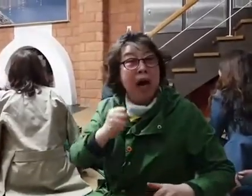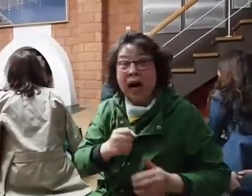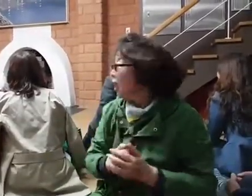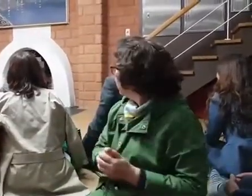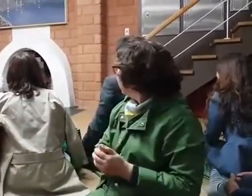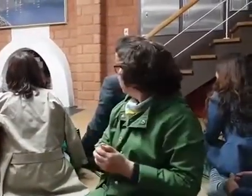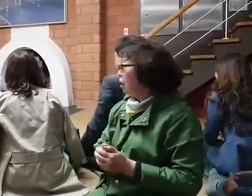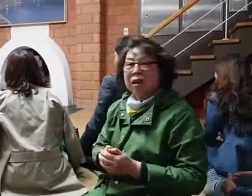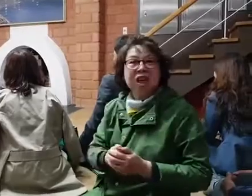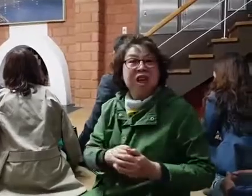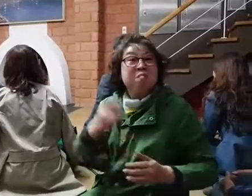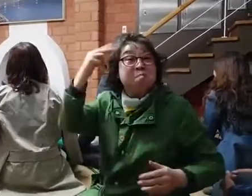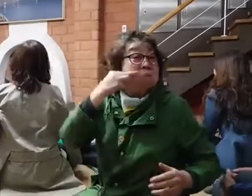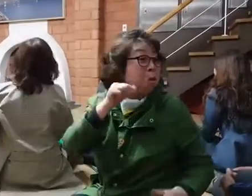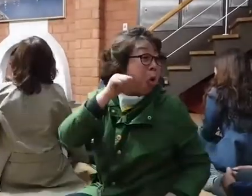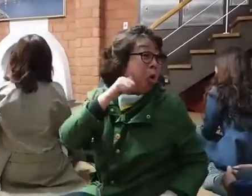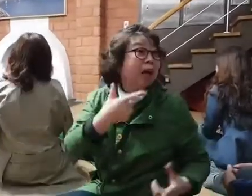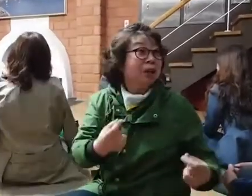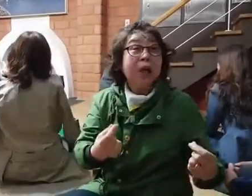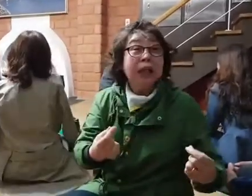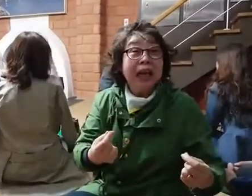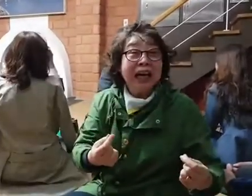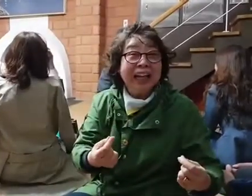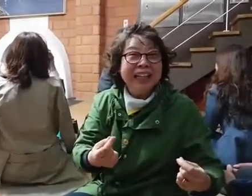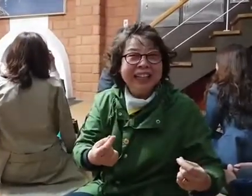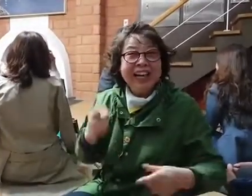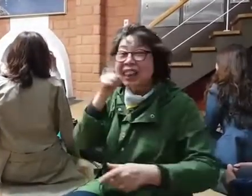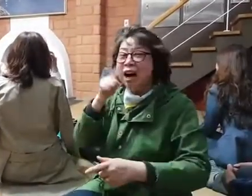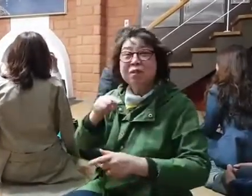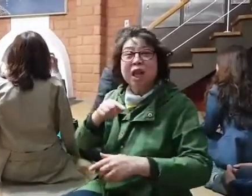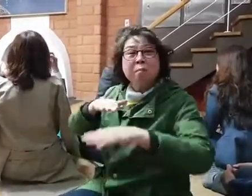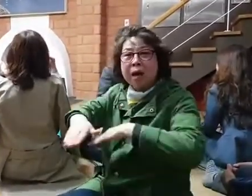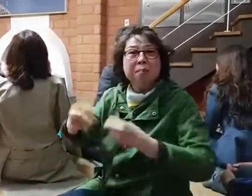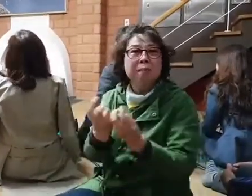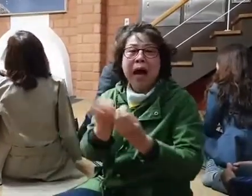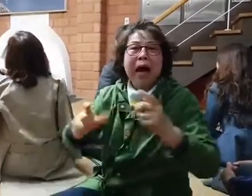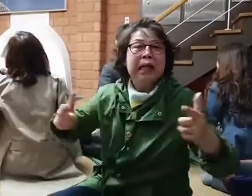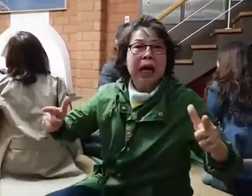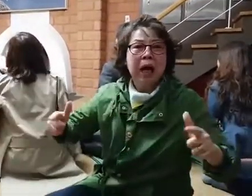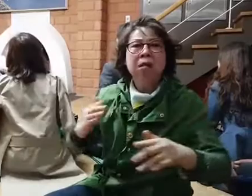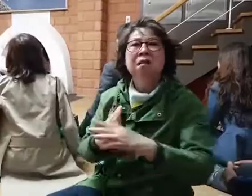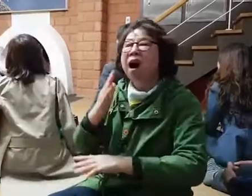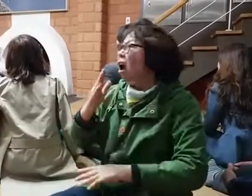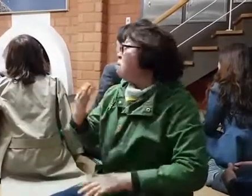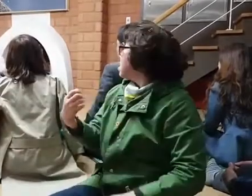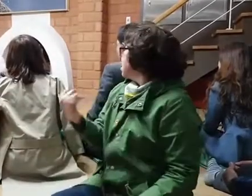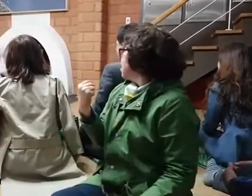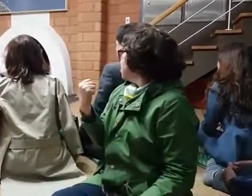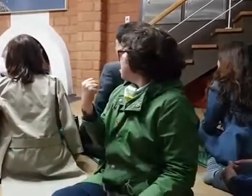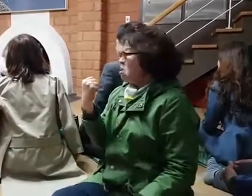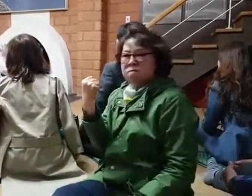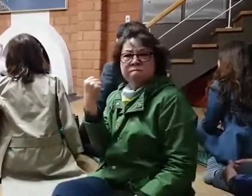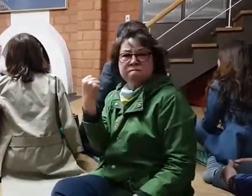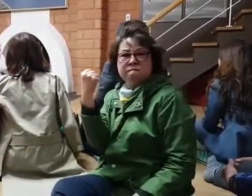싹 가지고 노란 거거든요. 왜? 나쁘게 가지고 노는 게 아니고 너무 힘으로 이렇게